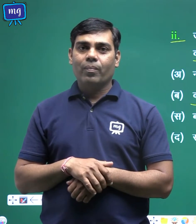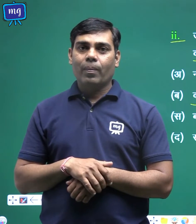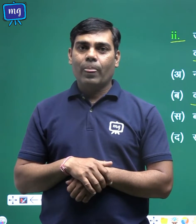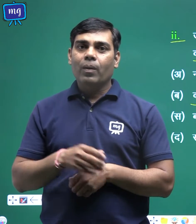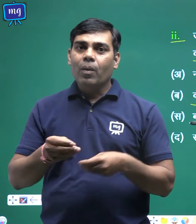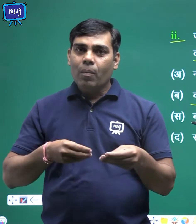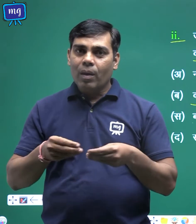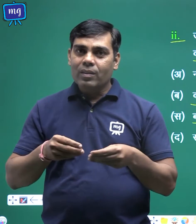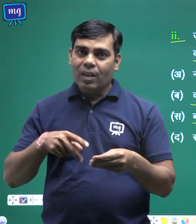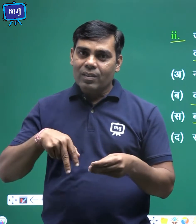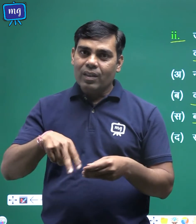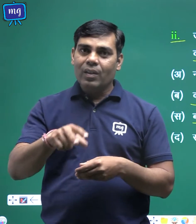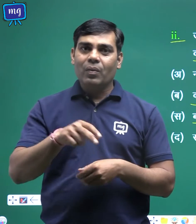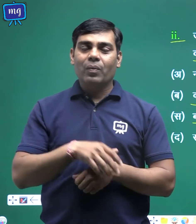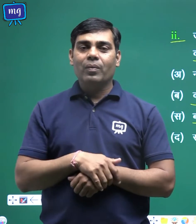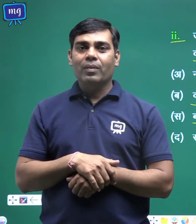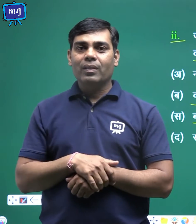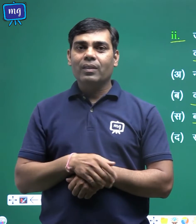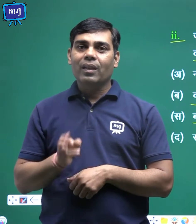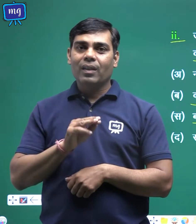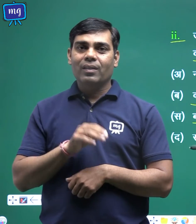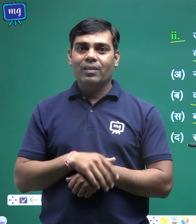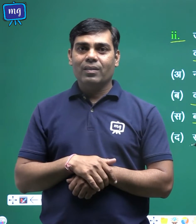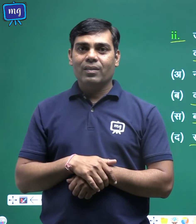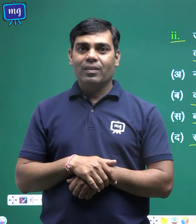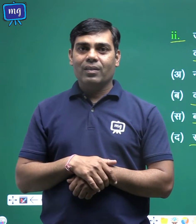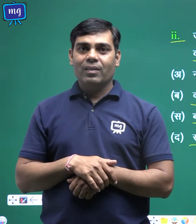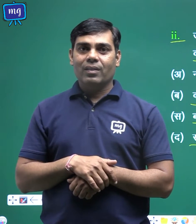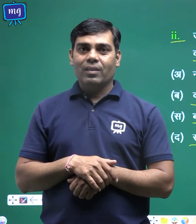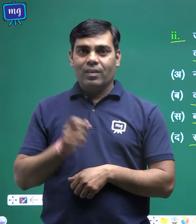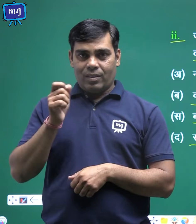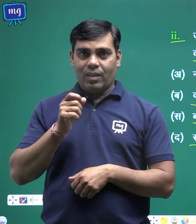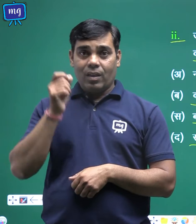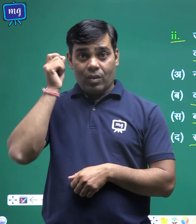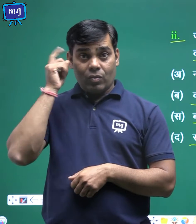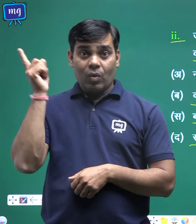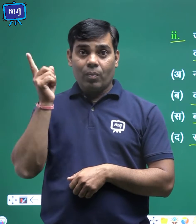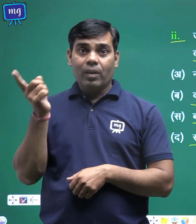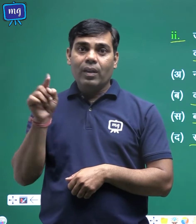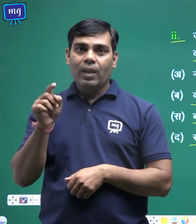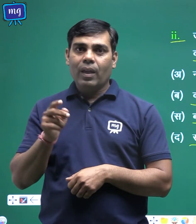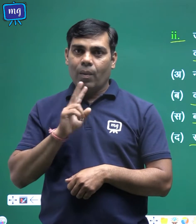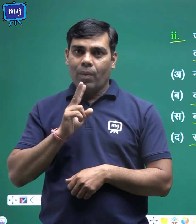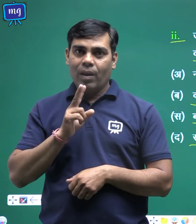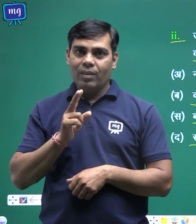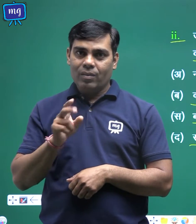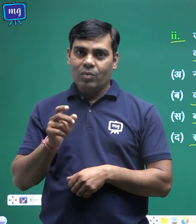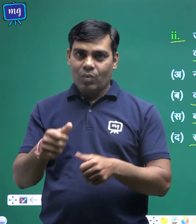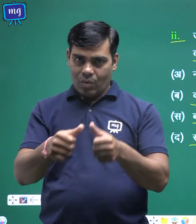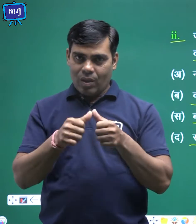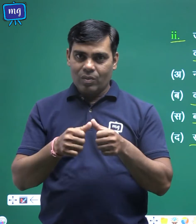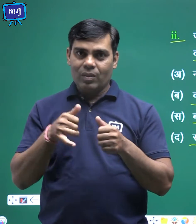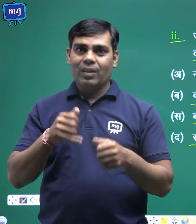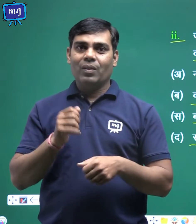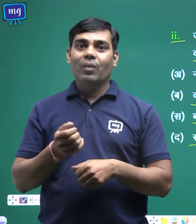बाजार जाने को या स्वप्न की बात बताने को। क्या कहा